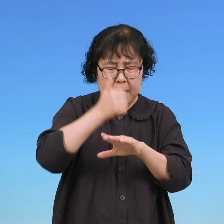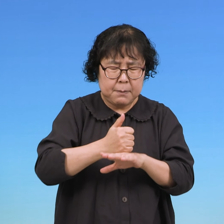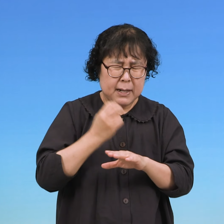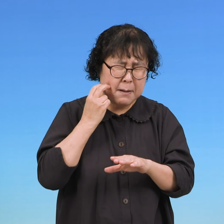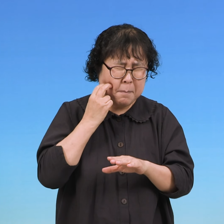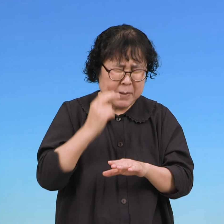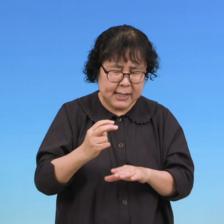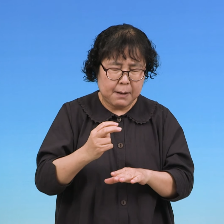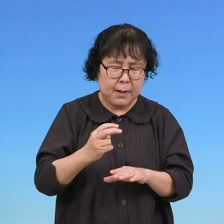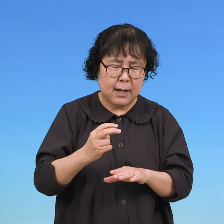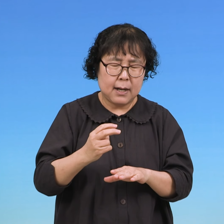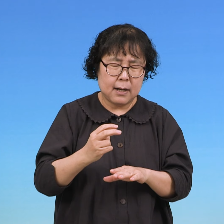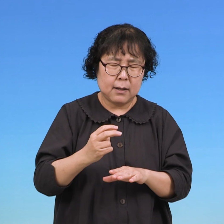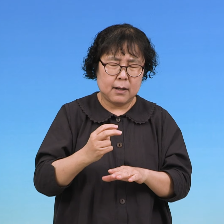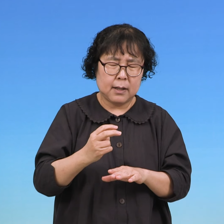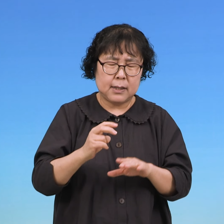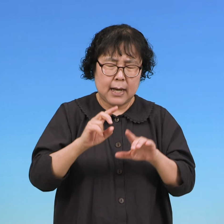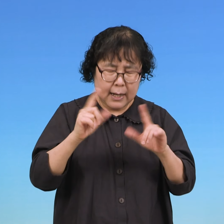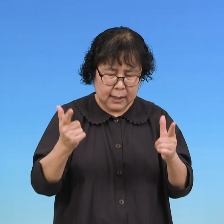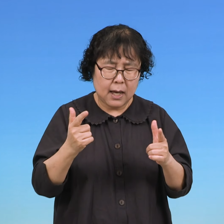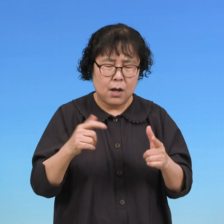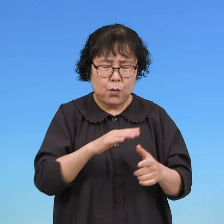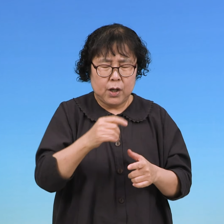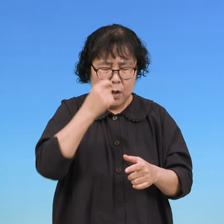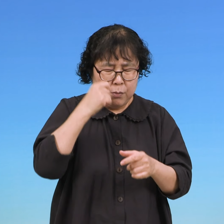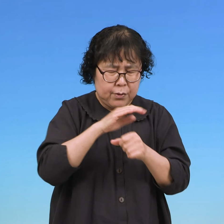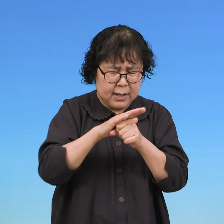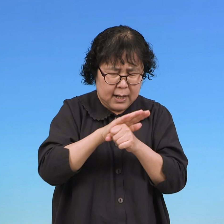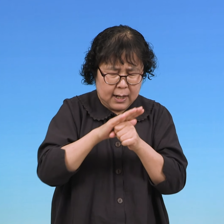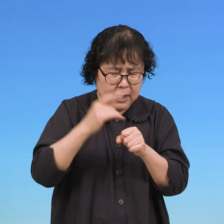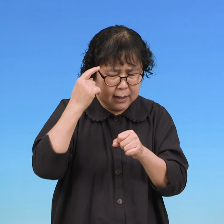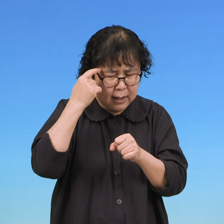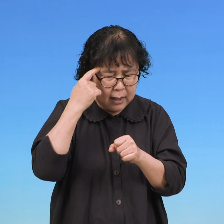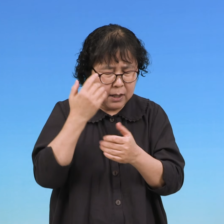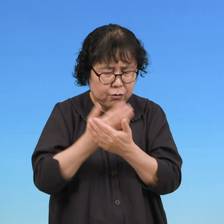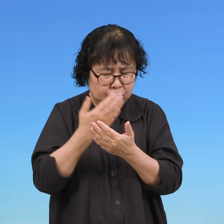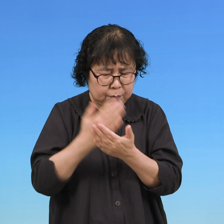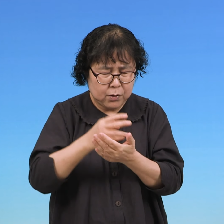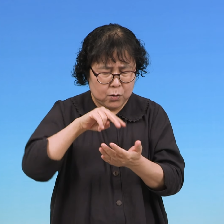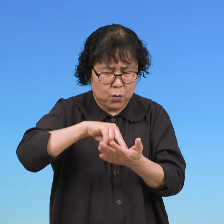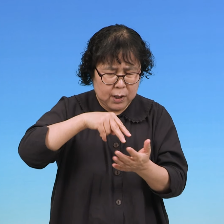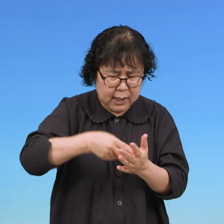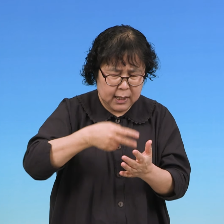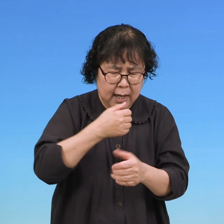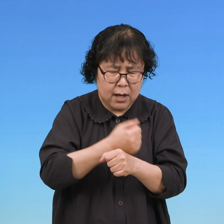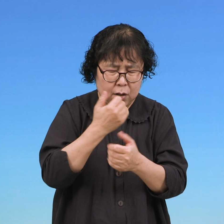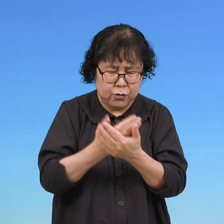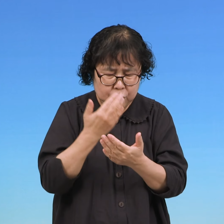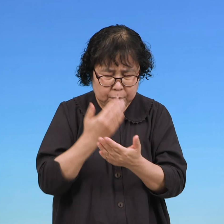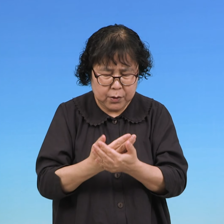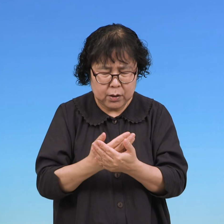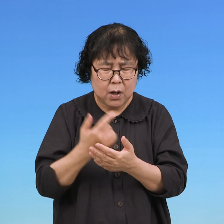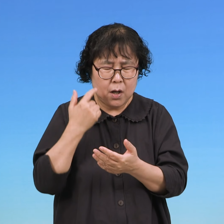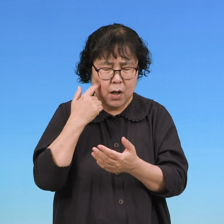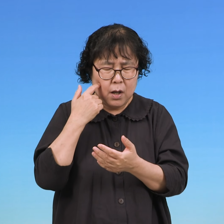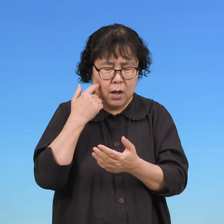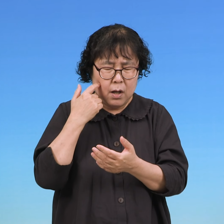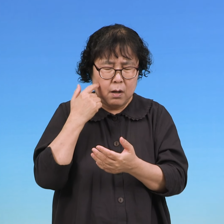끝맺어지지 않도록 우리를 불쌍히 여겨주시기를 원합니다. 돌이키기를 원합니다. 목사인 말씀을 전하는